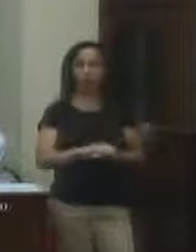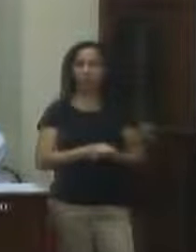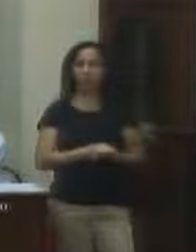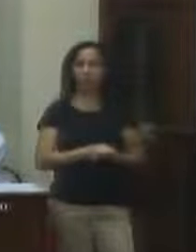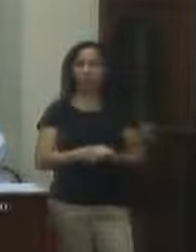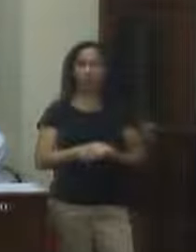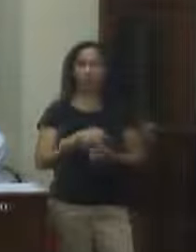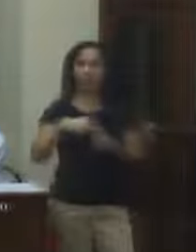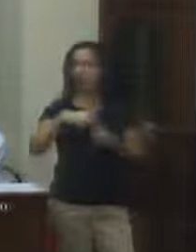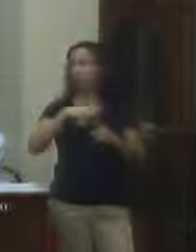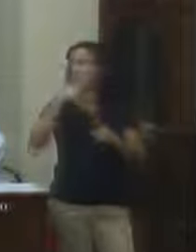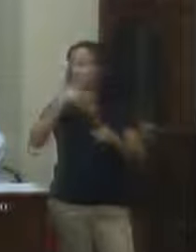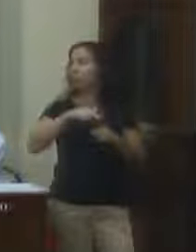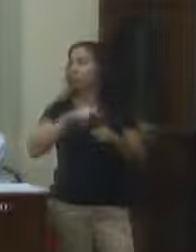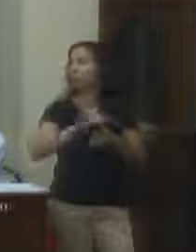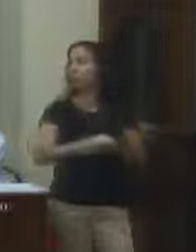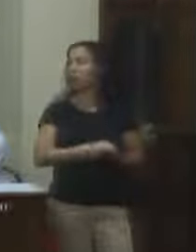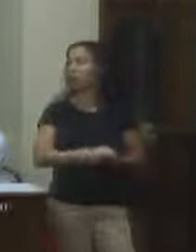em garrafa de vidro.